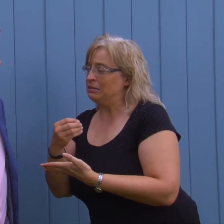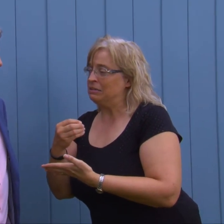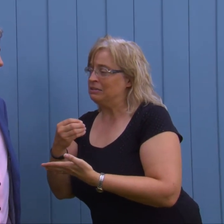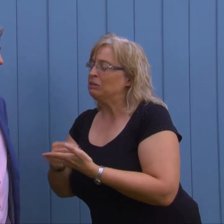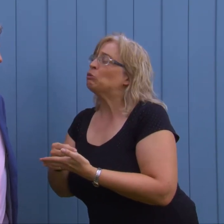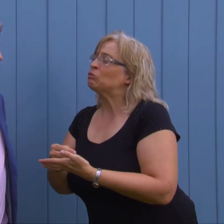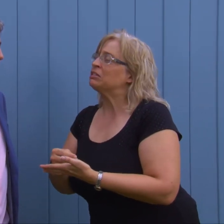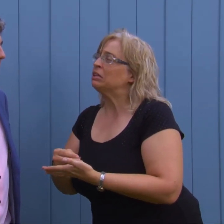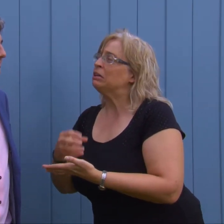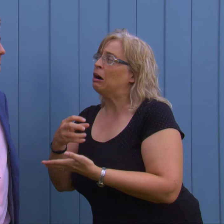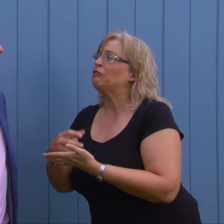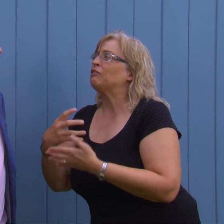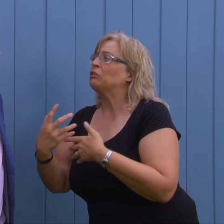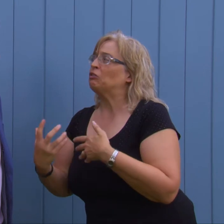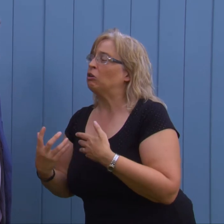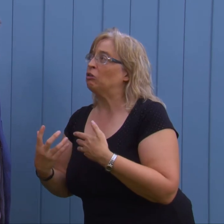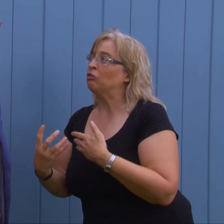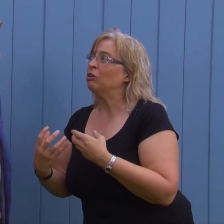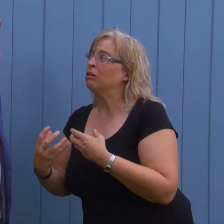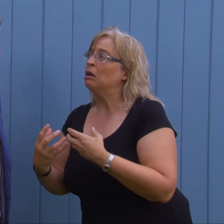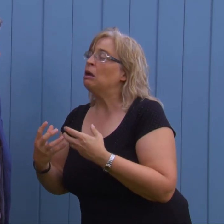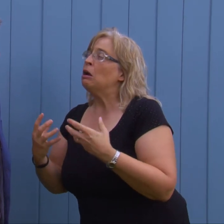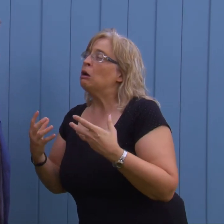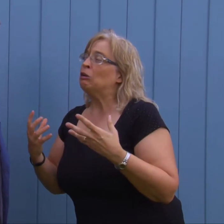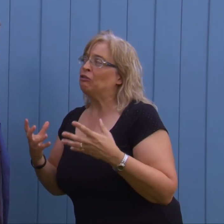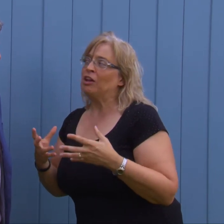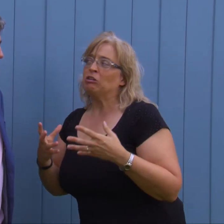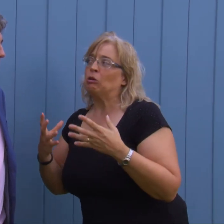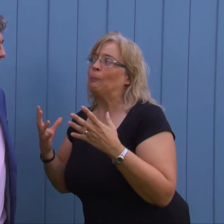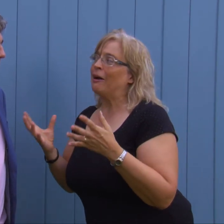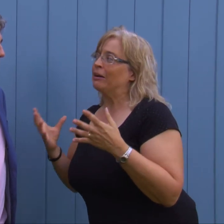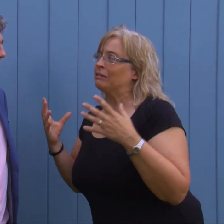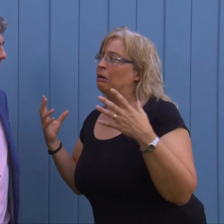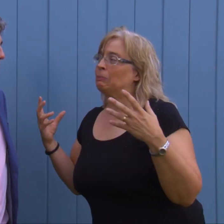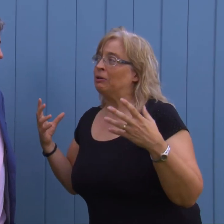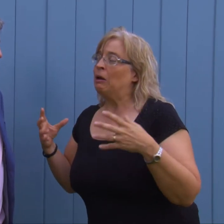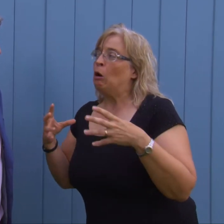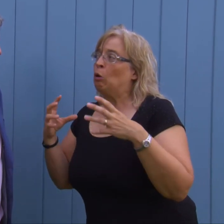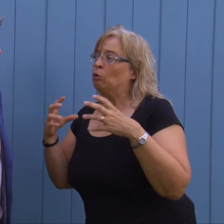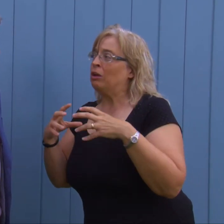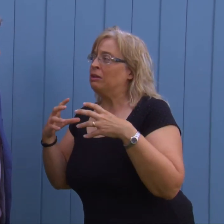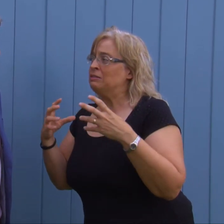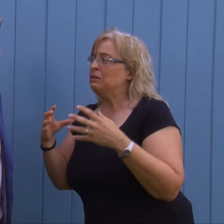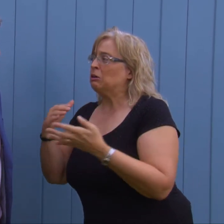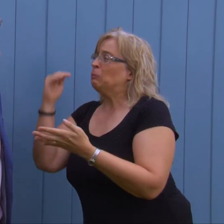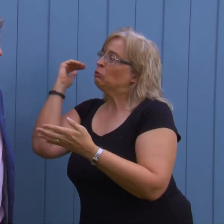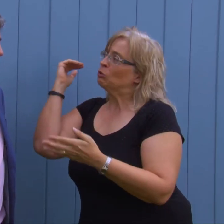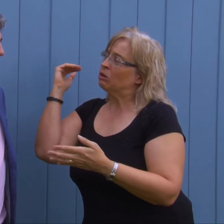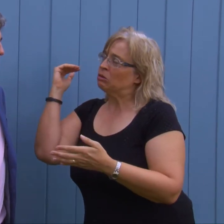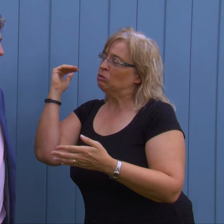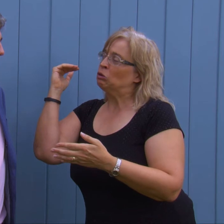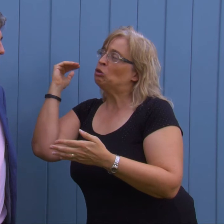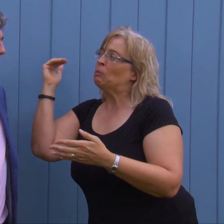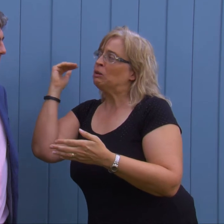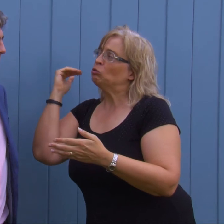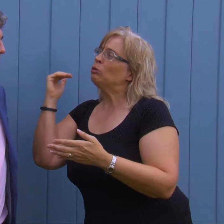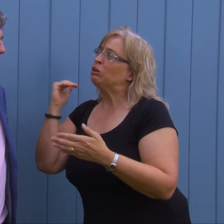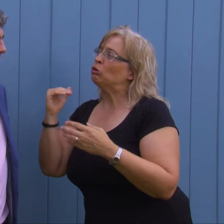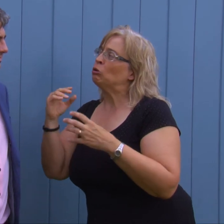ces énoncés en faveur des francophones, le fait que, par exemple, on a dit que plutôt que de nommer tous les groupes